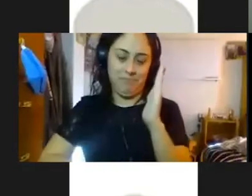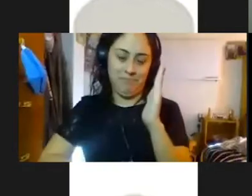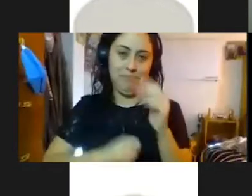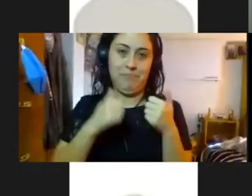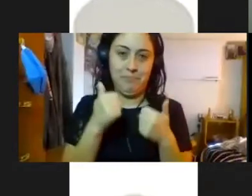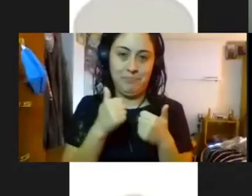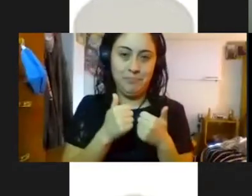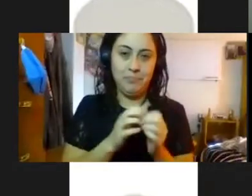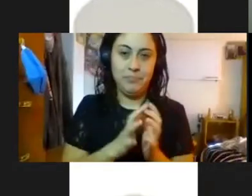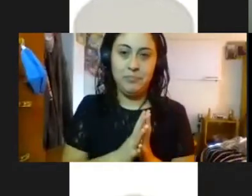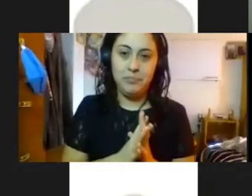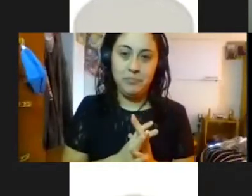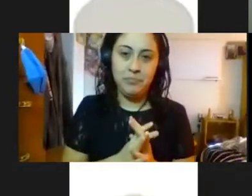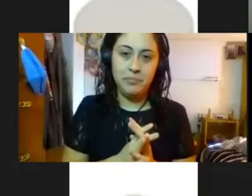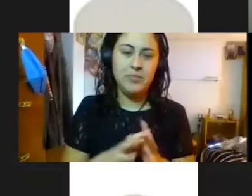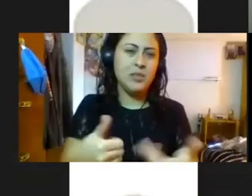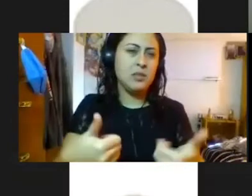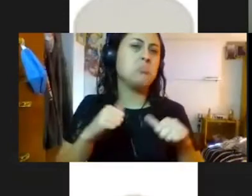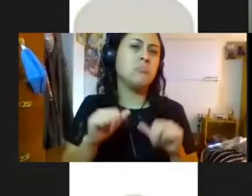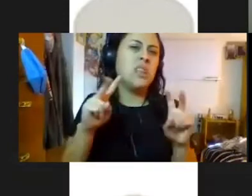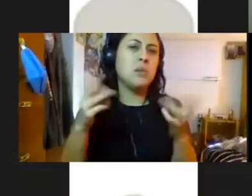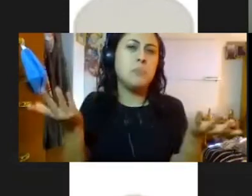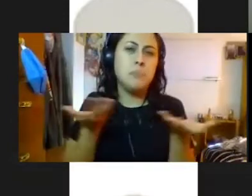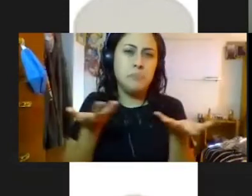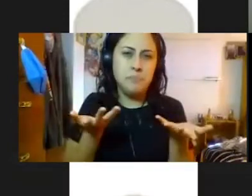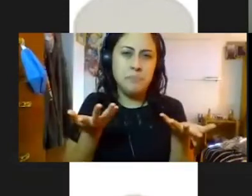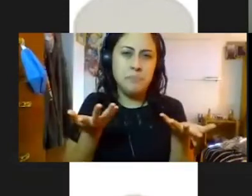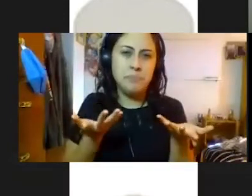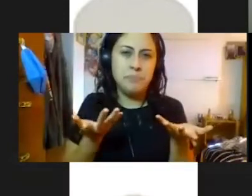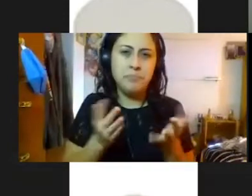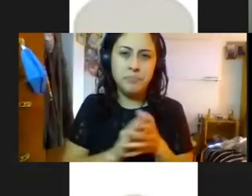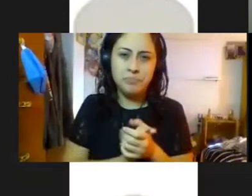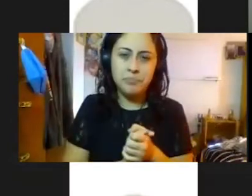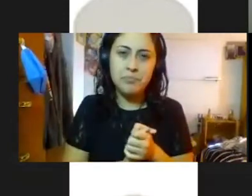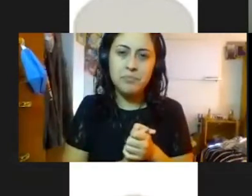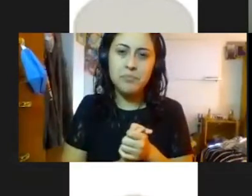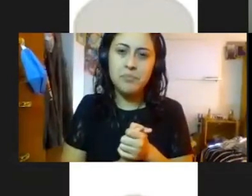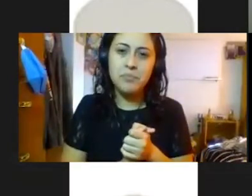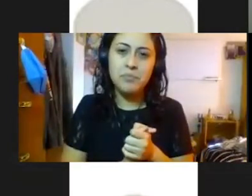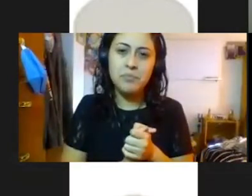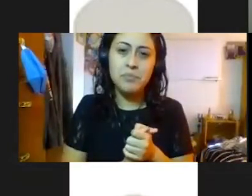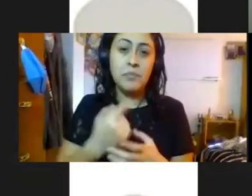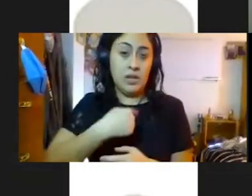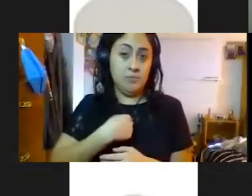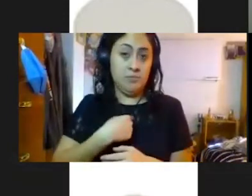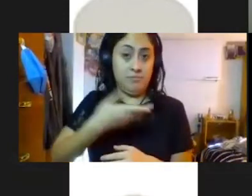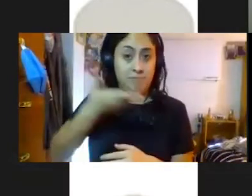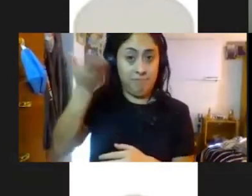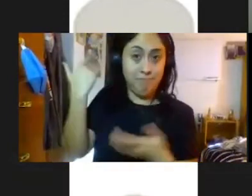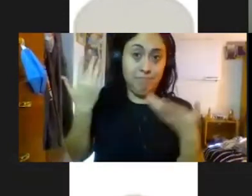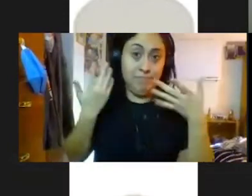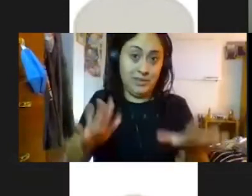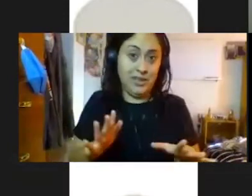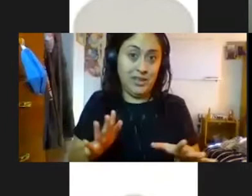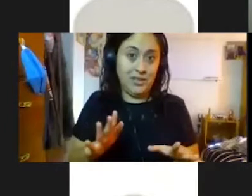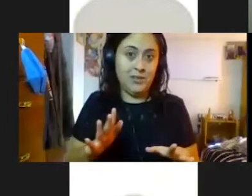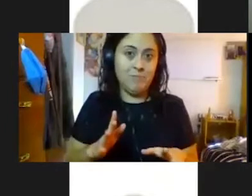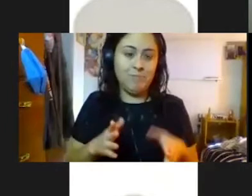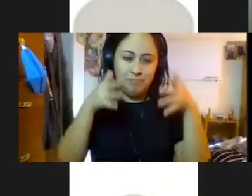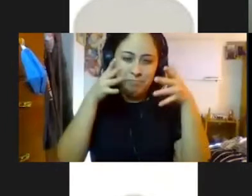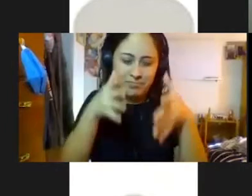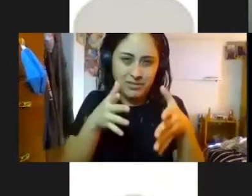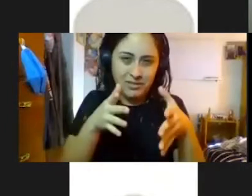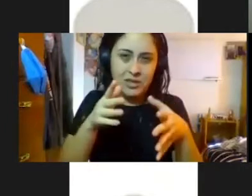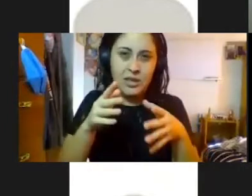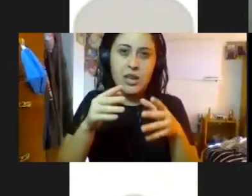En cuanto a los desafíos del rol profesional, a mí me tocó también estar en la transición del cambio de